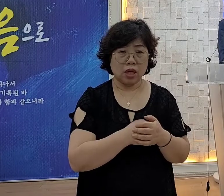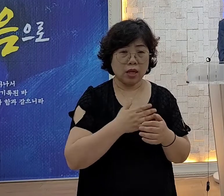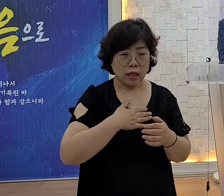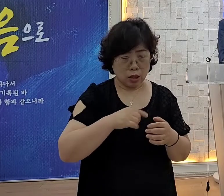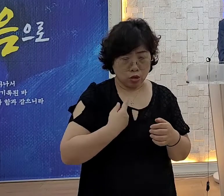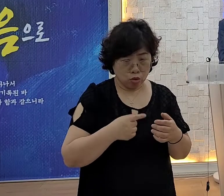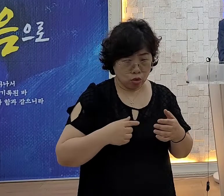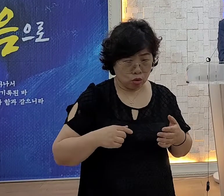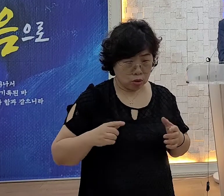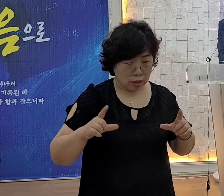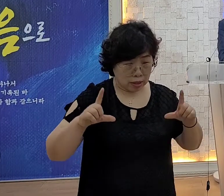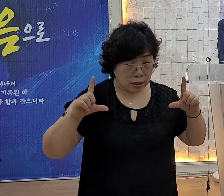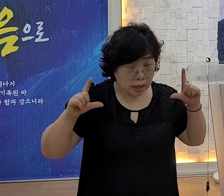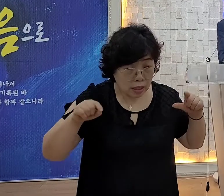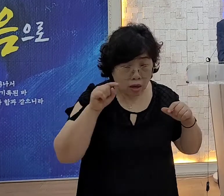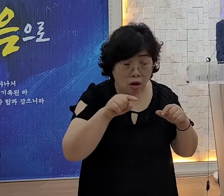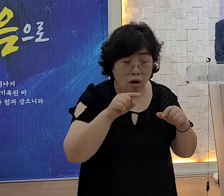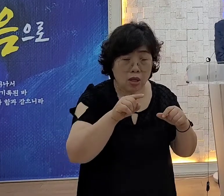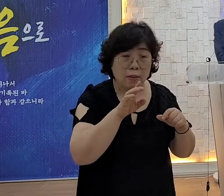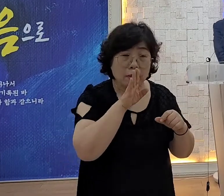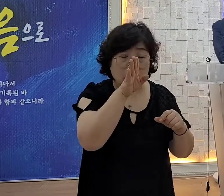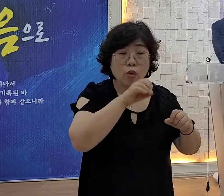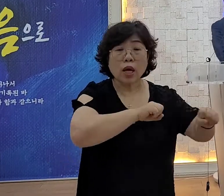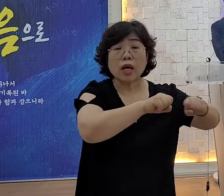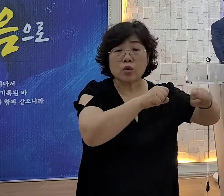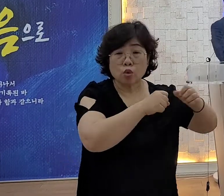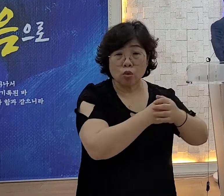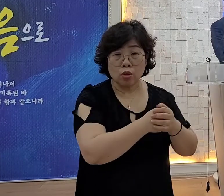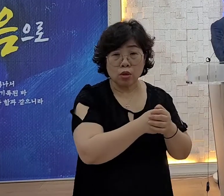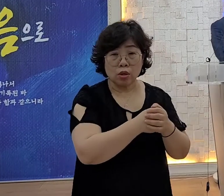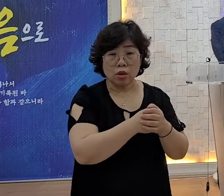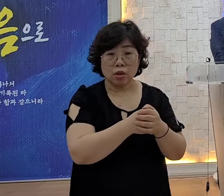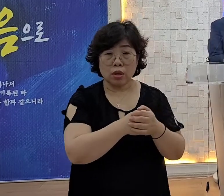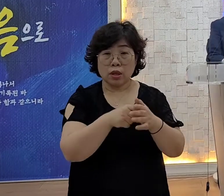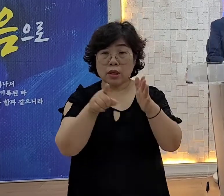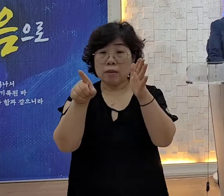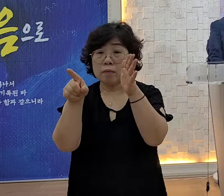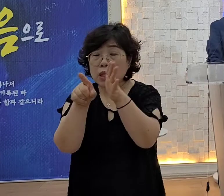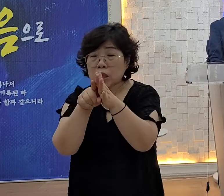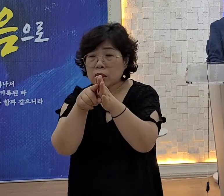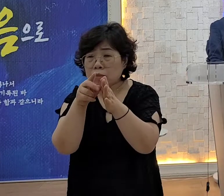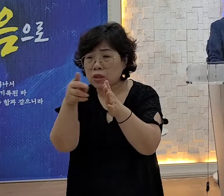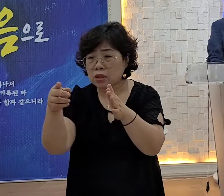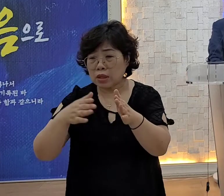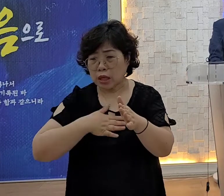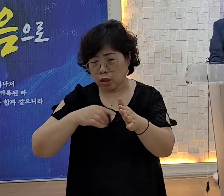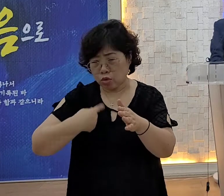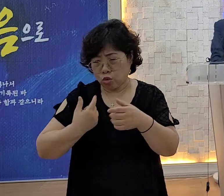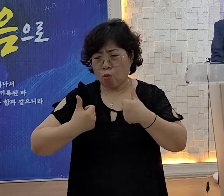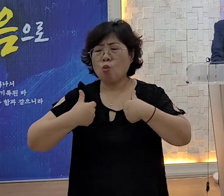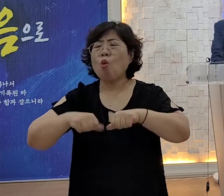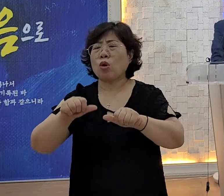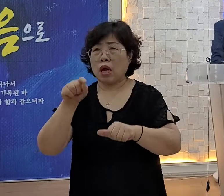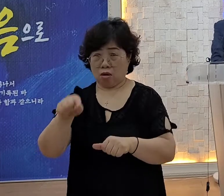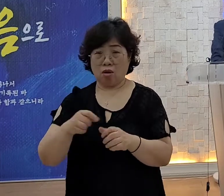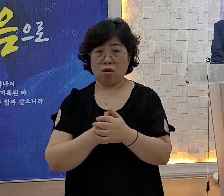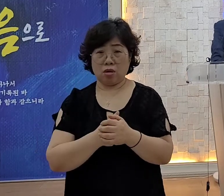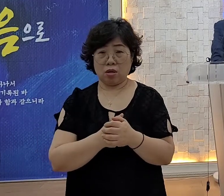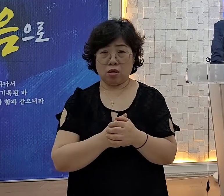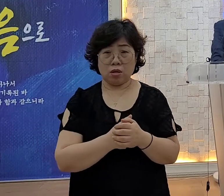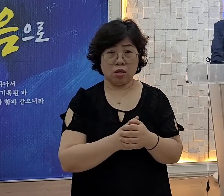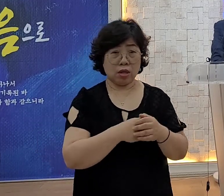내 여러분 믿음은 뭔지 아세요? 내 자아를 완전히 포기하는 게 그게 믿음.